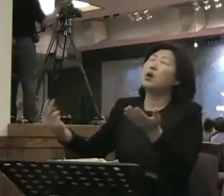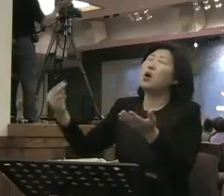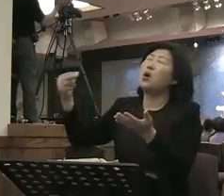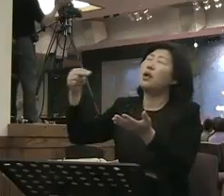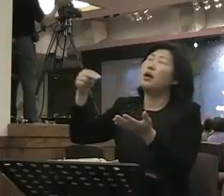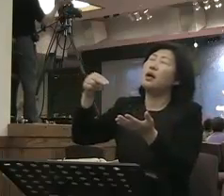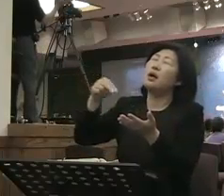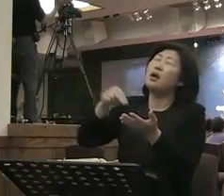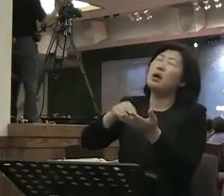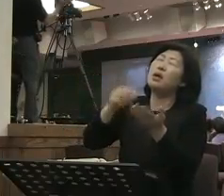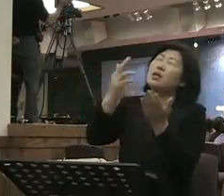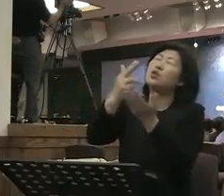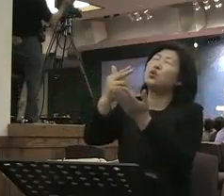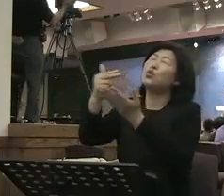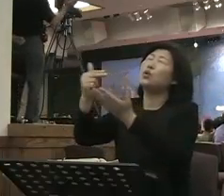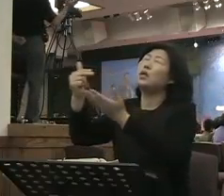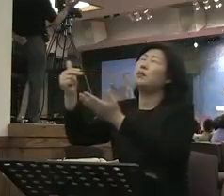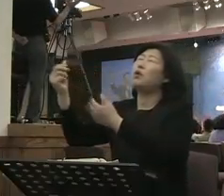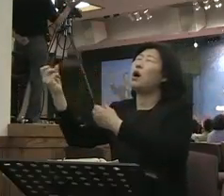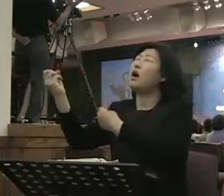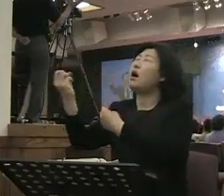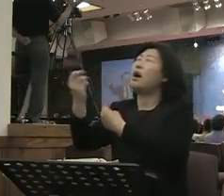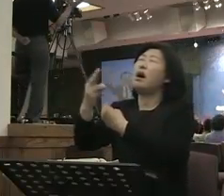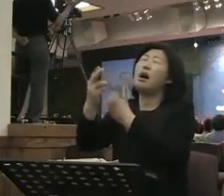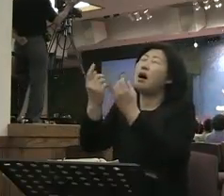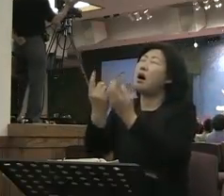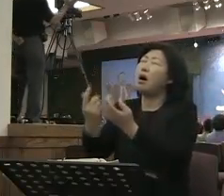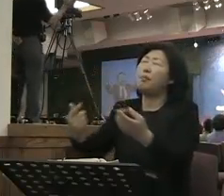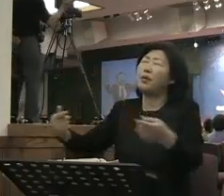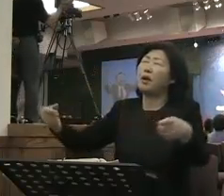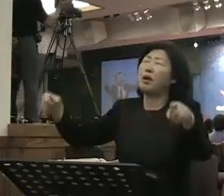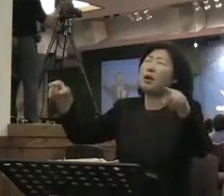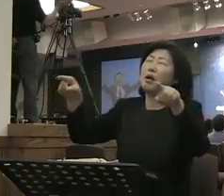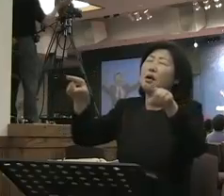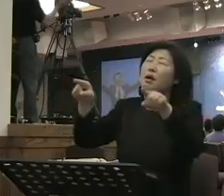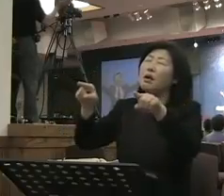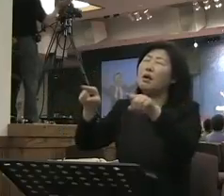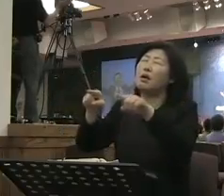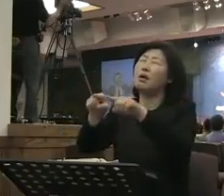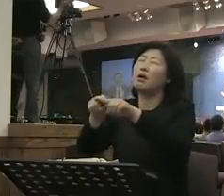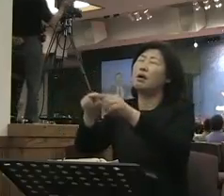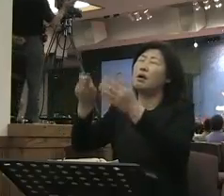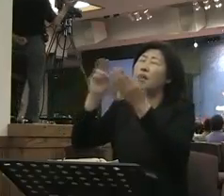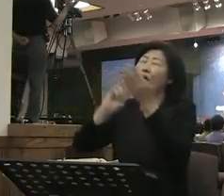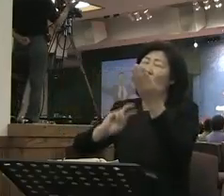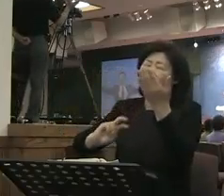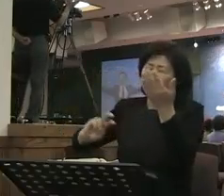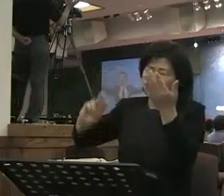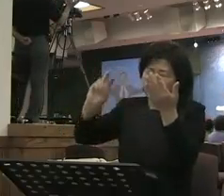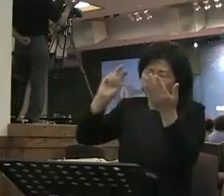우린 산에 주님과 함께